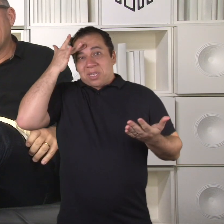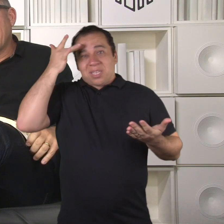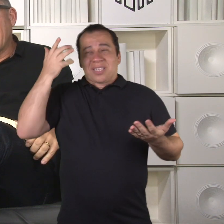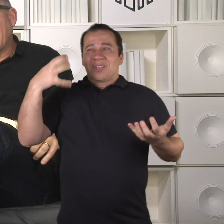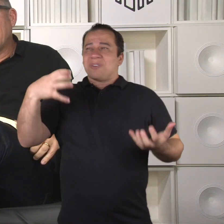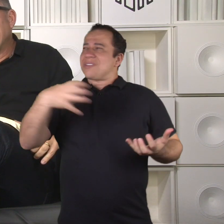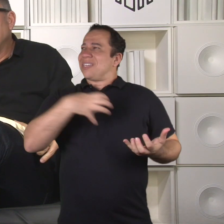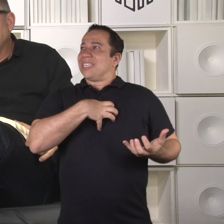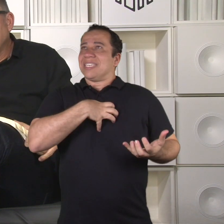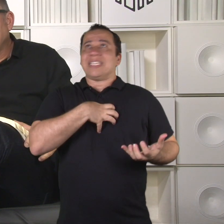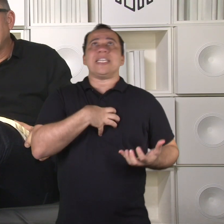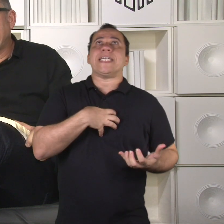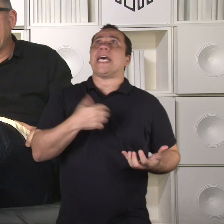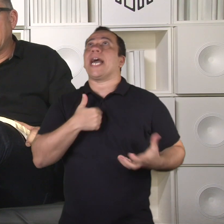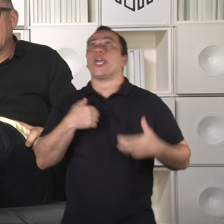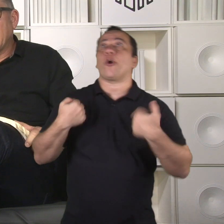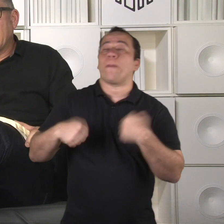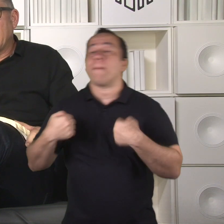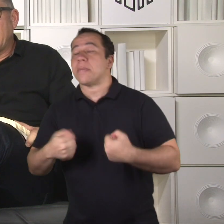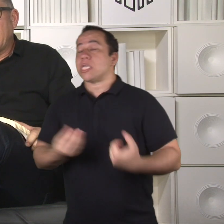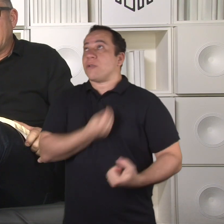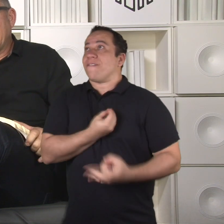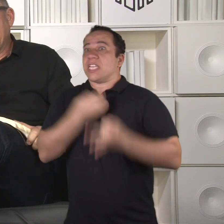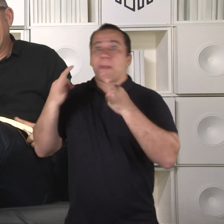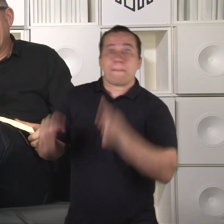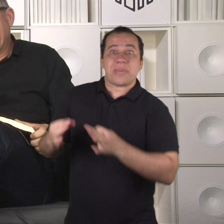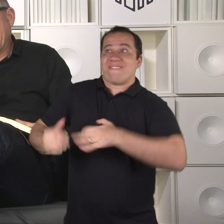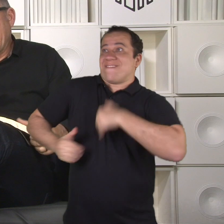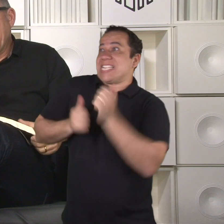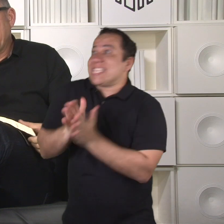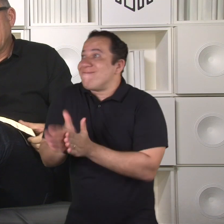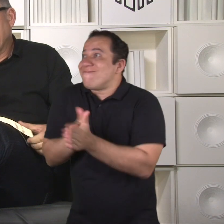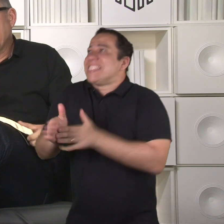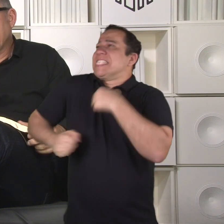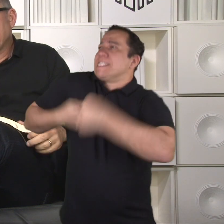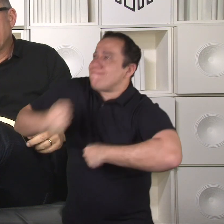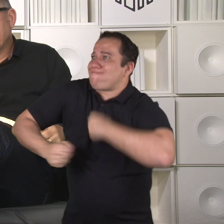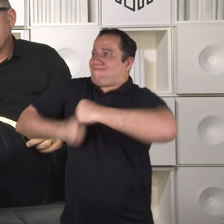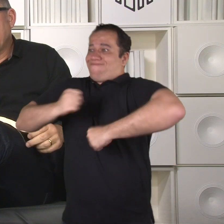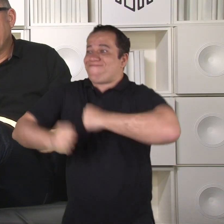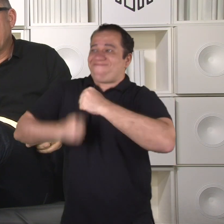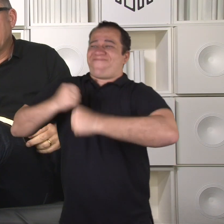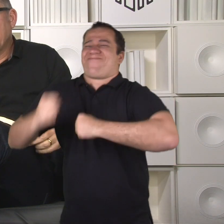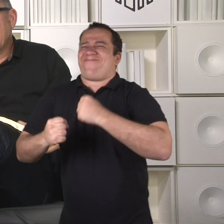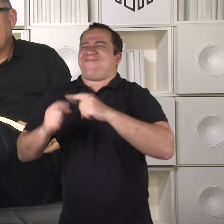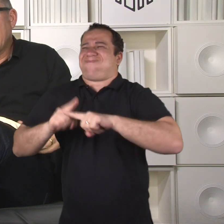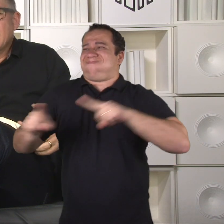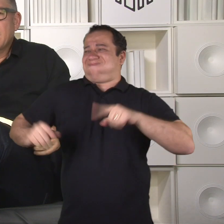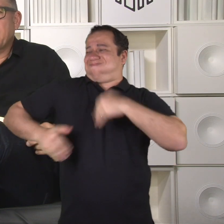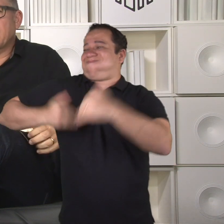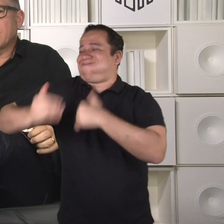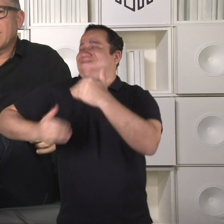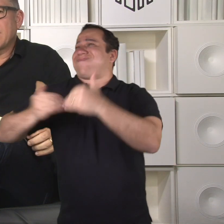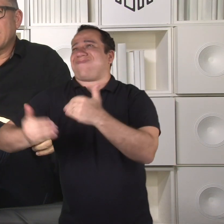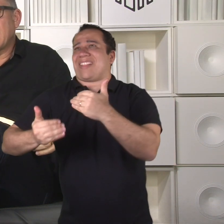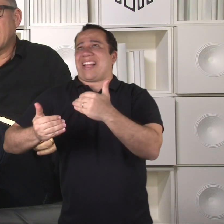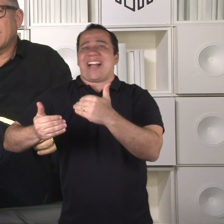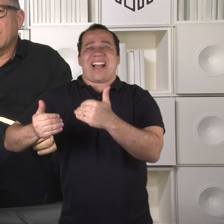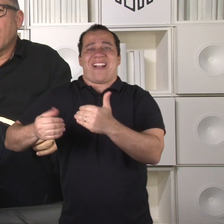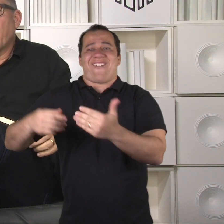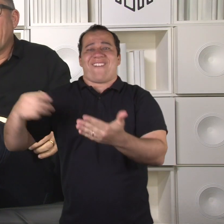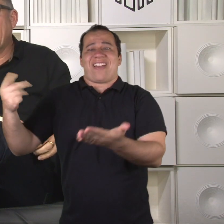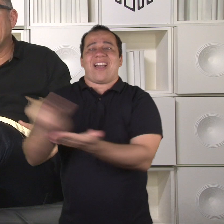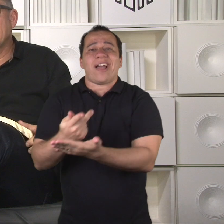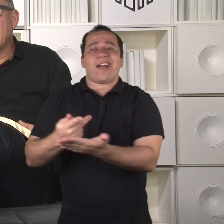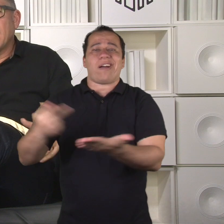culpa, há uma angústia de sabermos que não somos tudo que deveríamos ser. E essas pessoas que se sentem